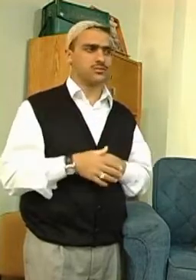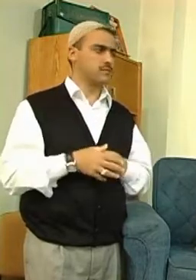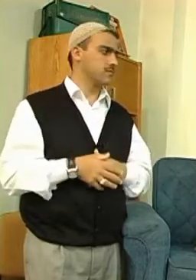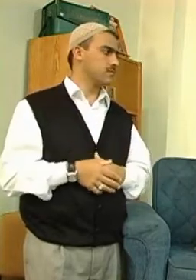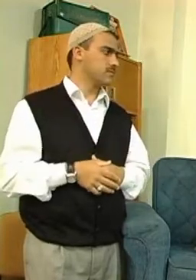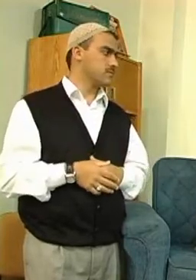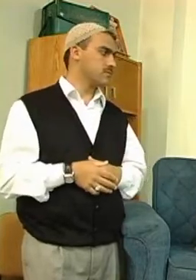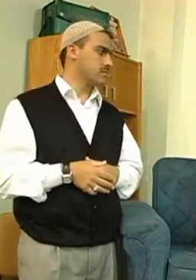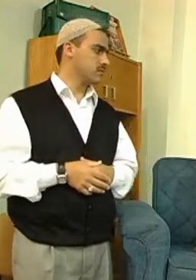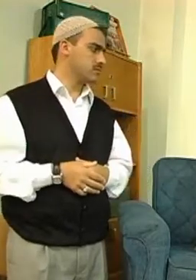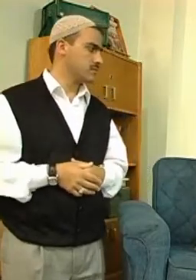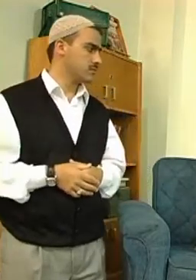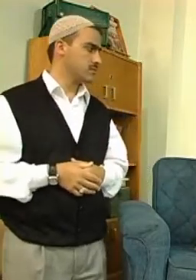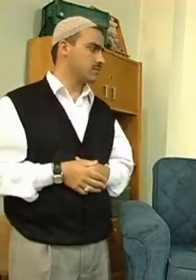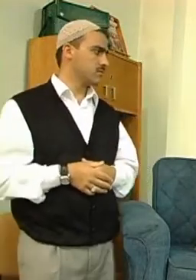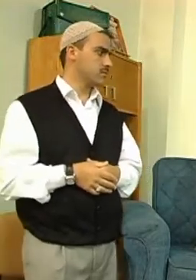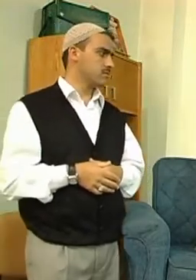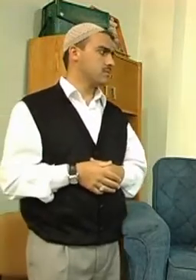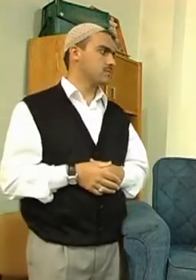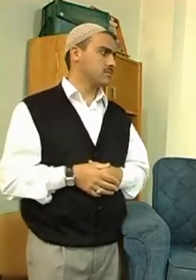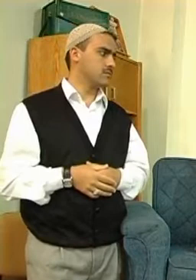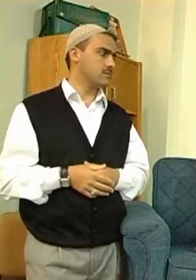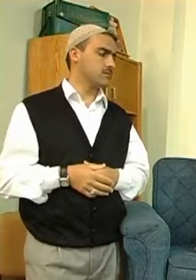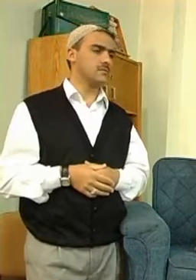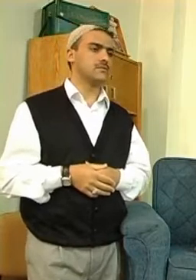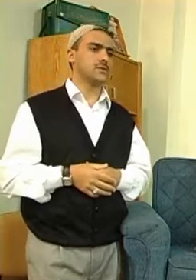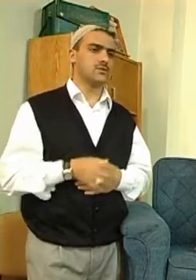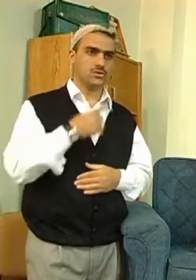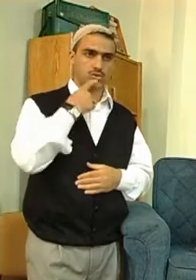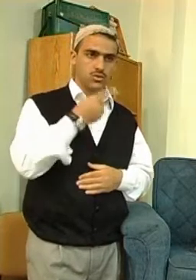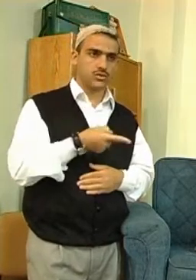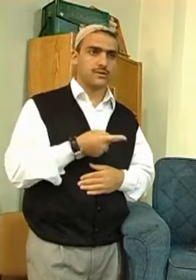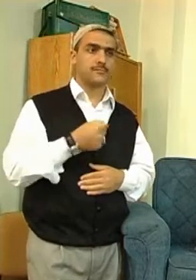İşte kısaca meali, biz muhakkak ki biz insanı ahsen takvimde yarattık.